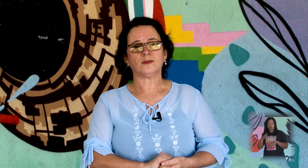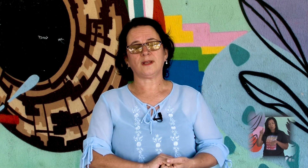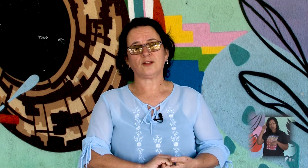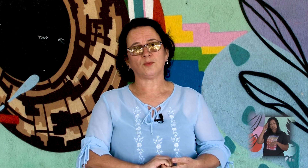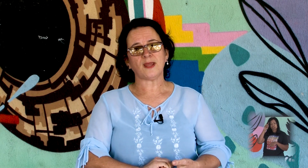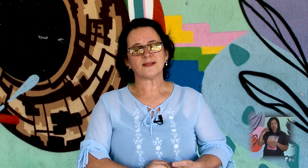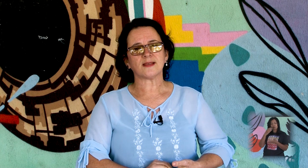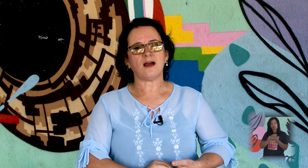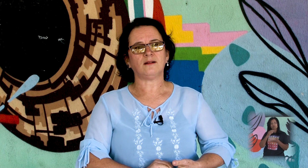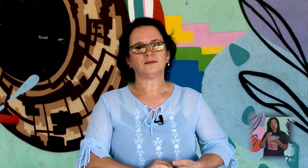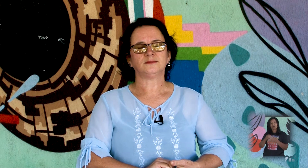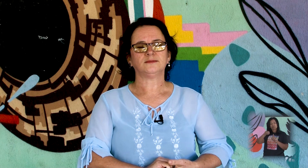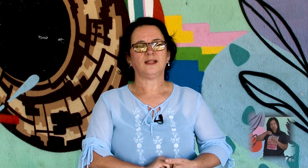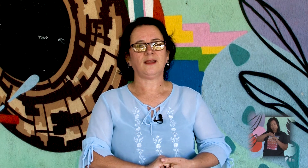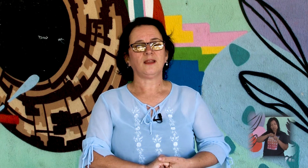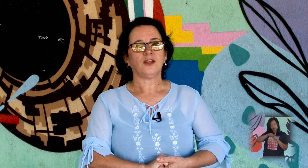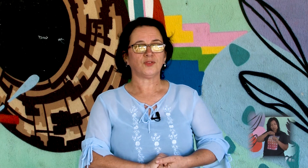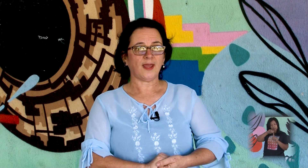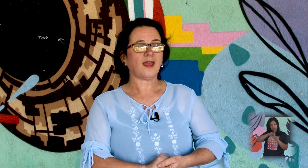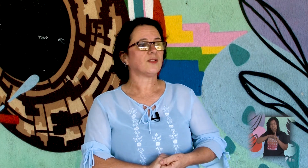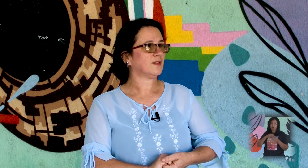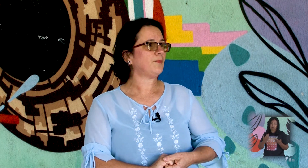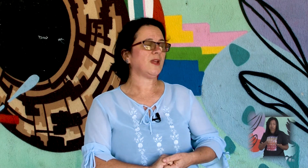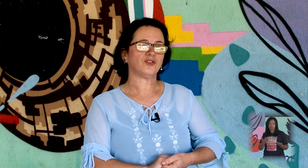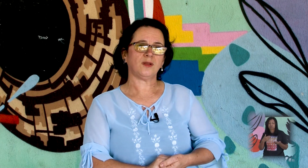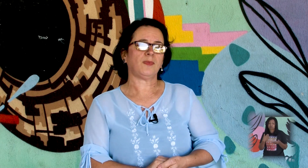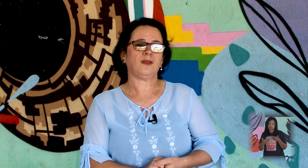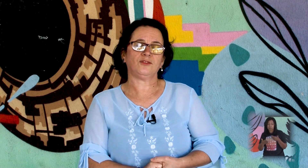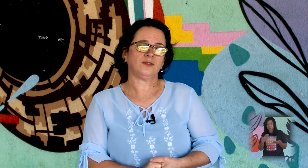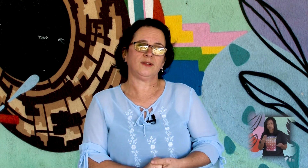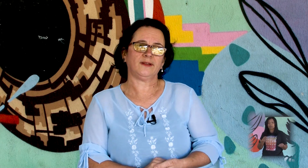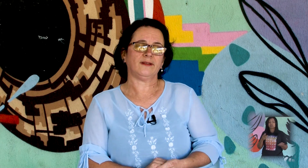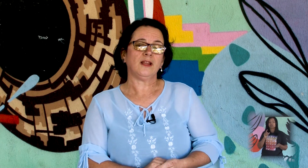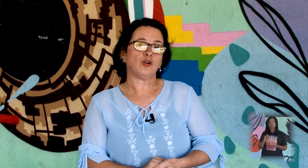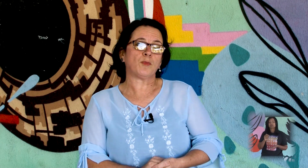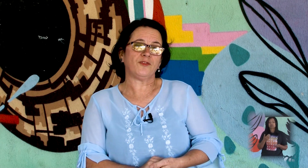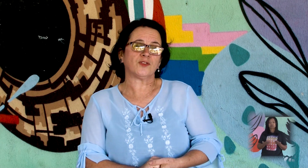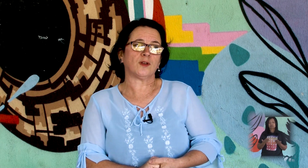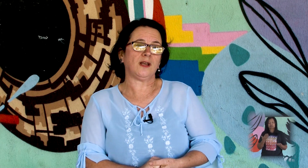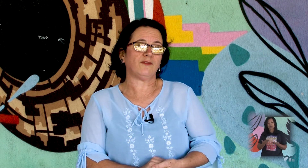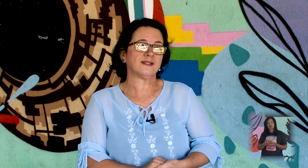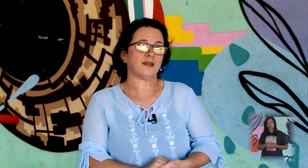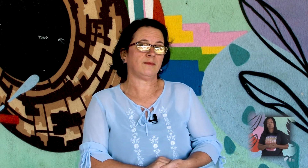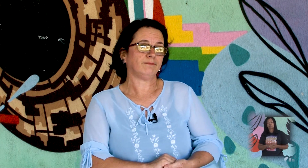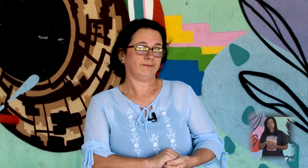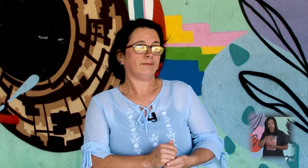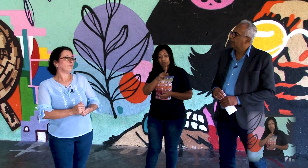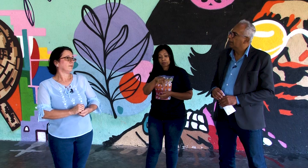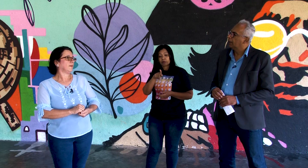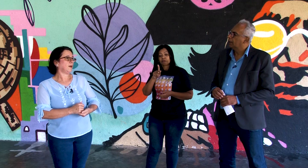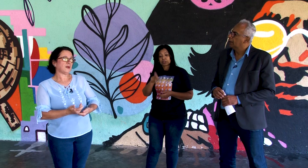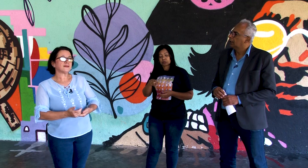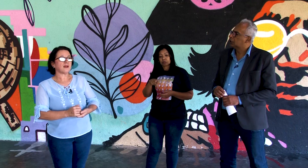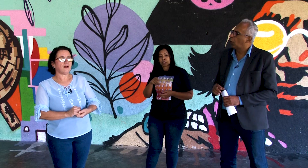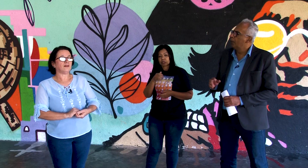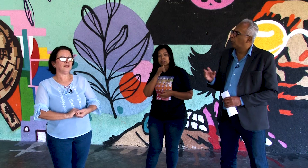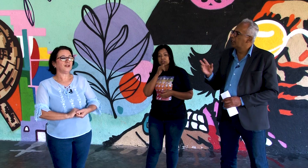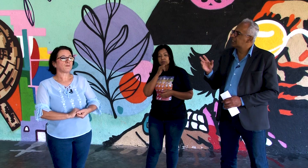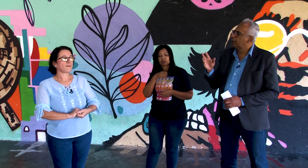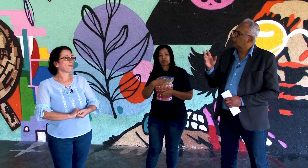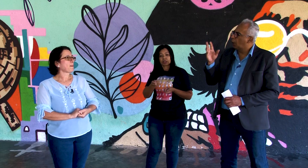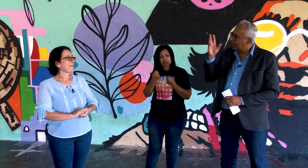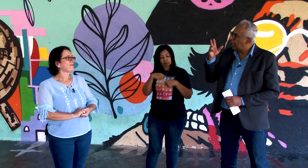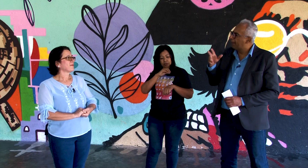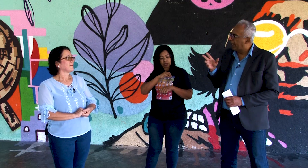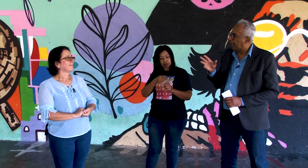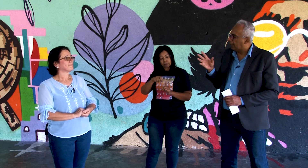O contrato mensal, né? Isso depende de... Igual professora, né? Vai ser, né, mensal. Chegou ao meu né?